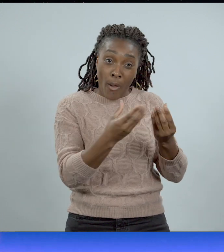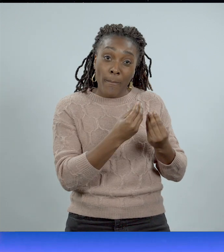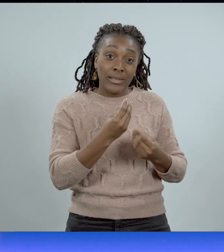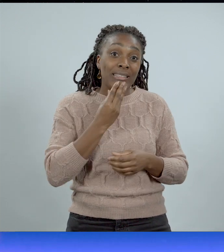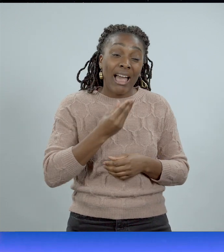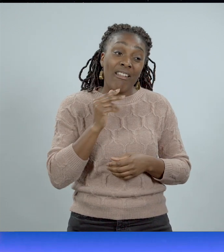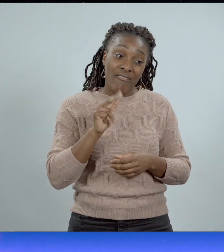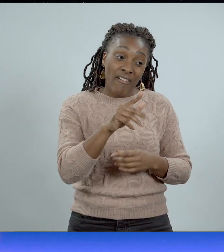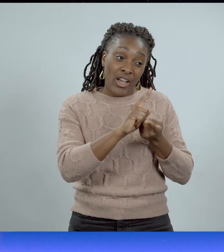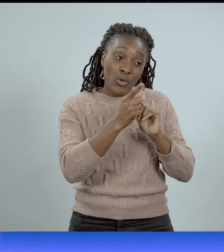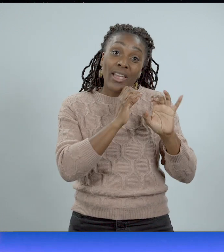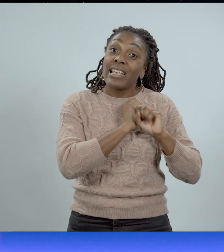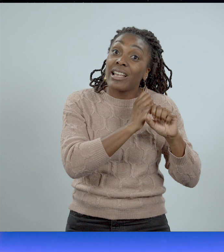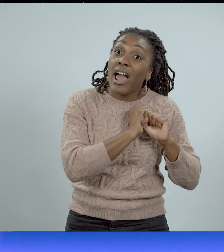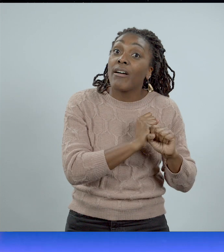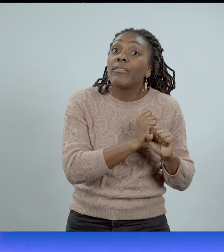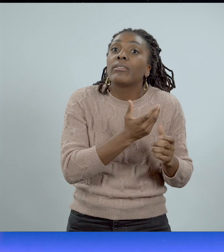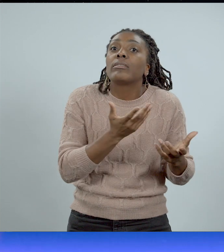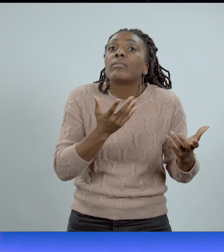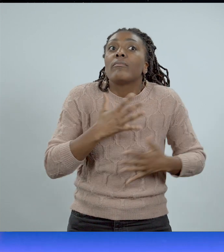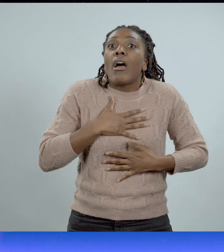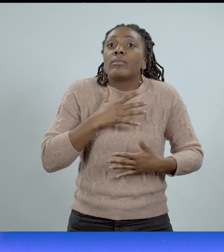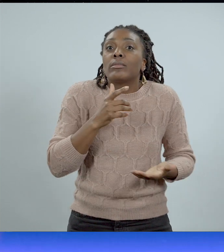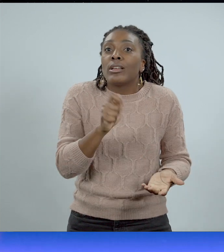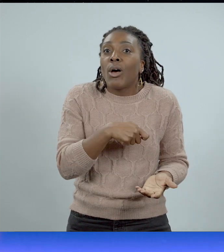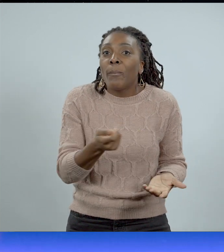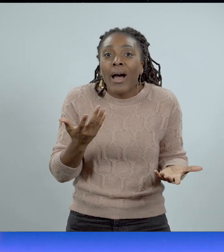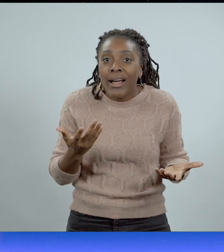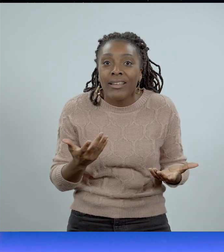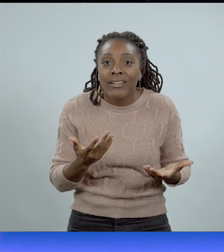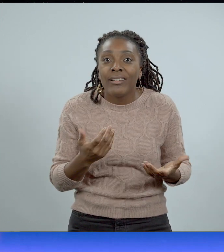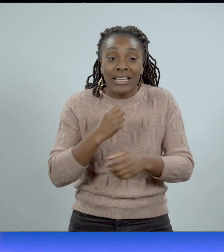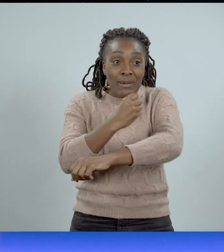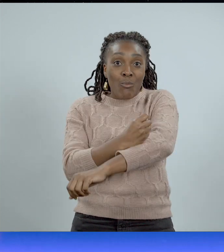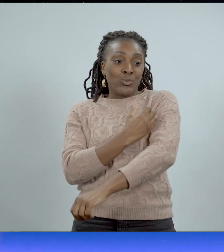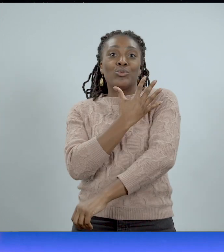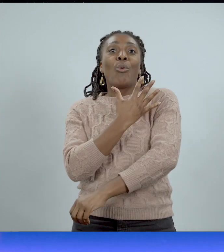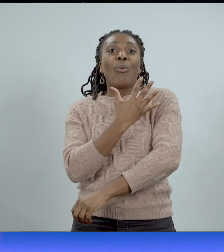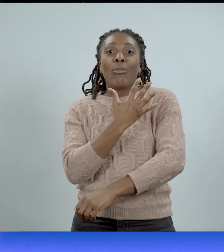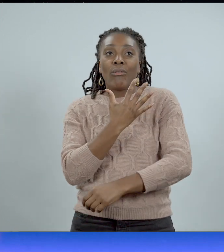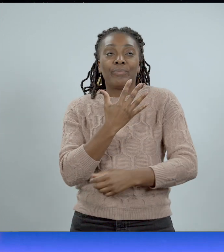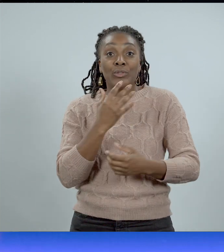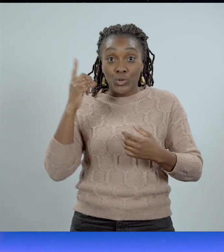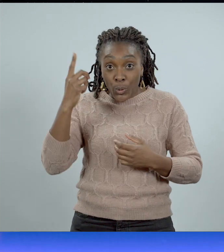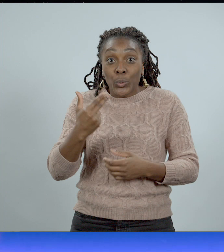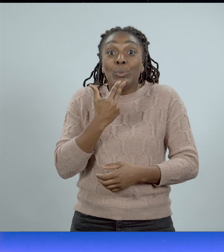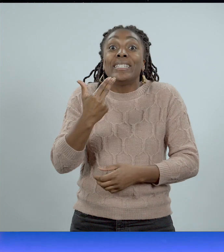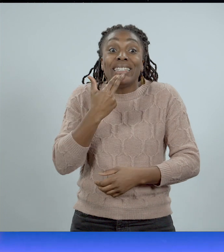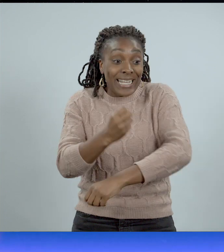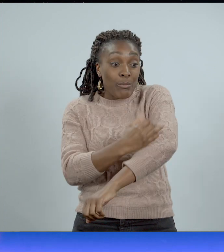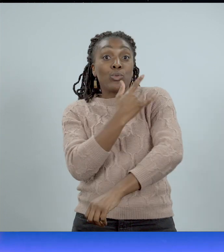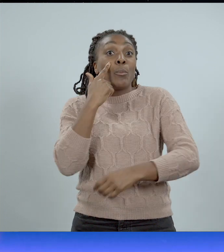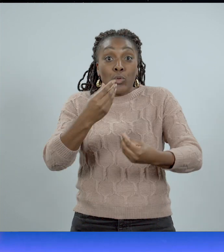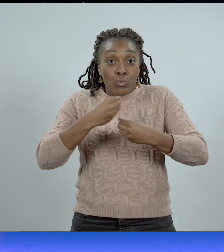peuple d'Israël qui allait être esclave. Donc, et comme je le dis souvent, nos émotions sont comme Dieu utilise